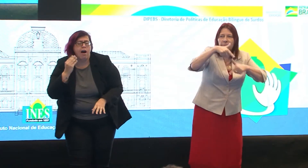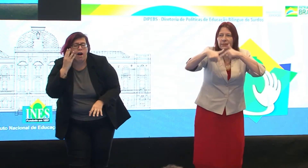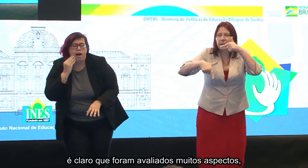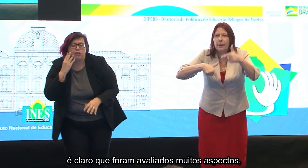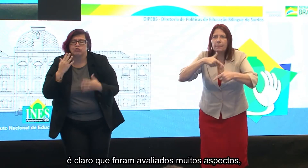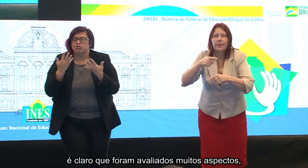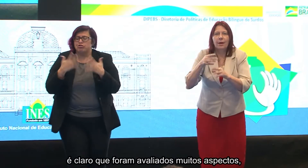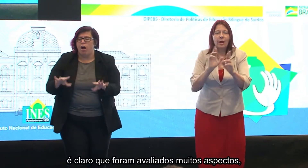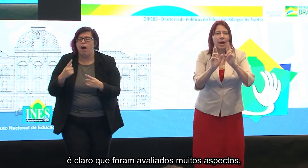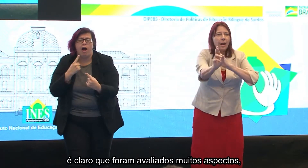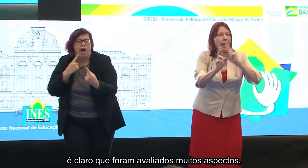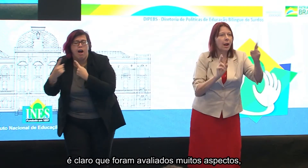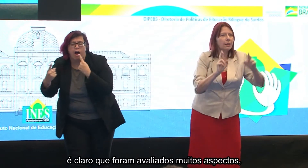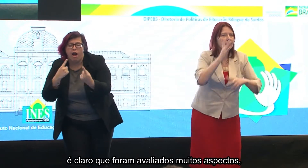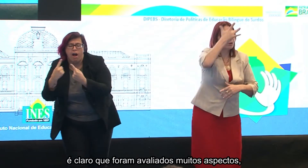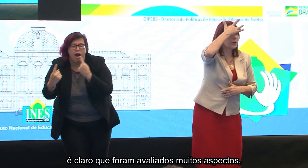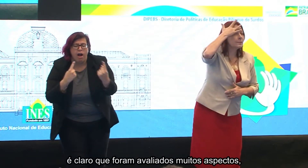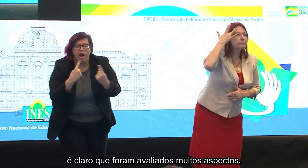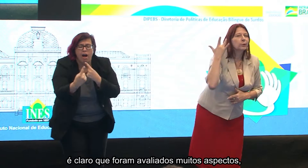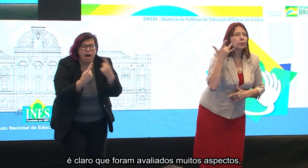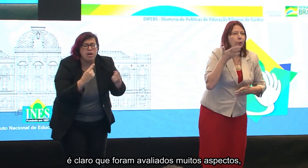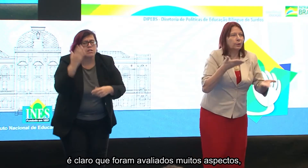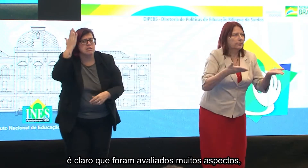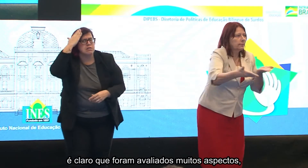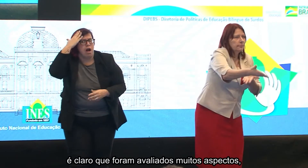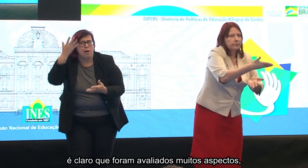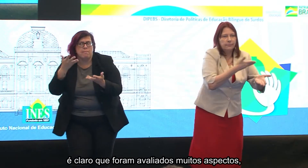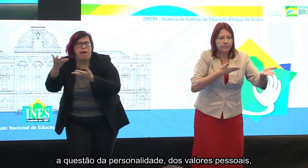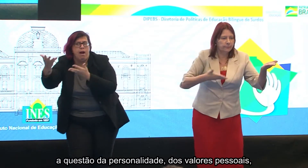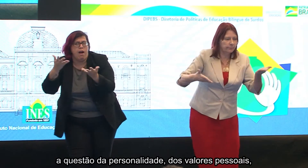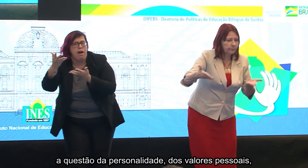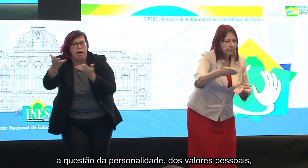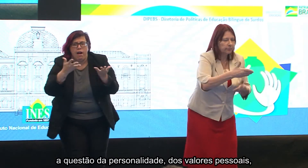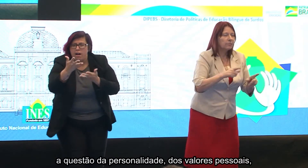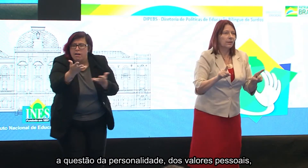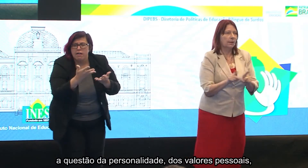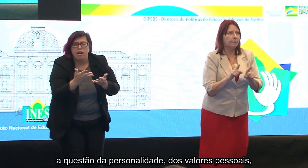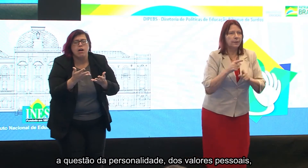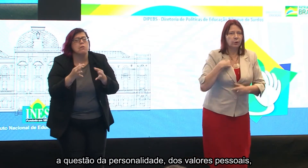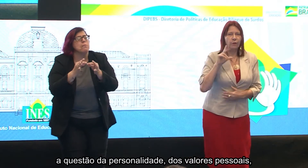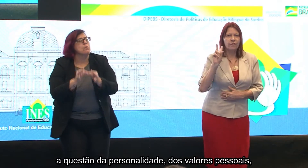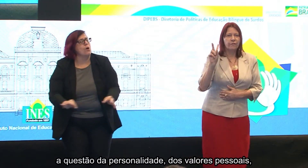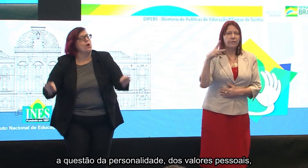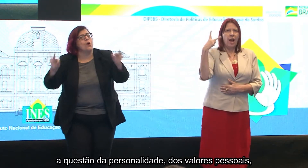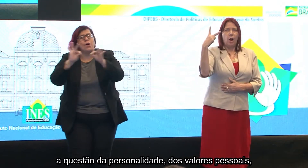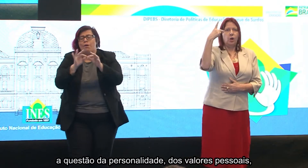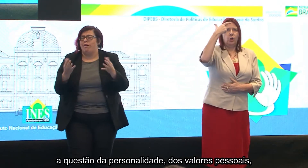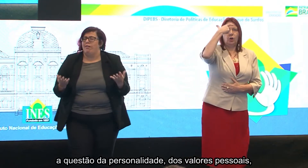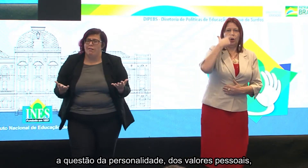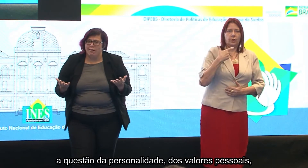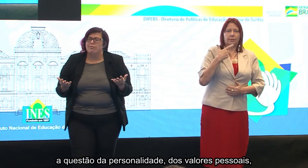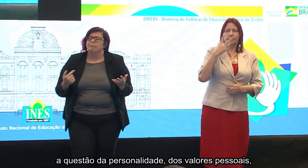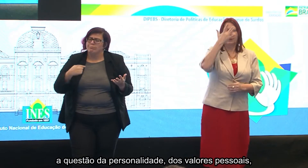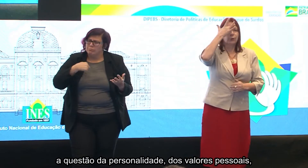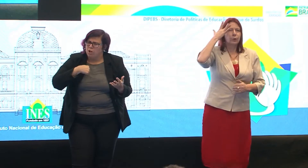é claro que foram avaliados muitos aspectos, a questão da personalidade, dos valores pessoais,